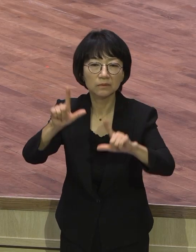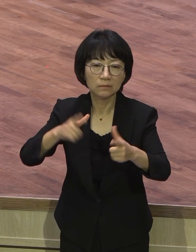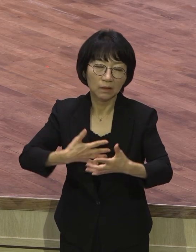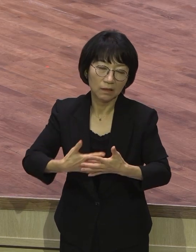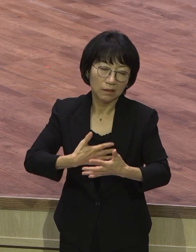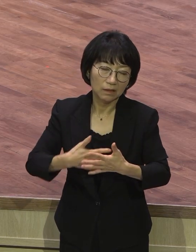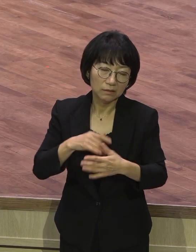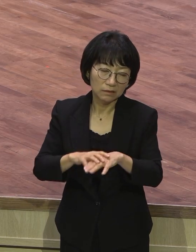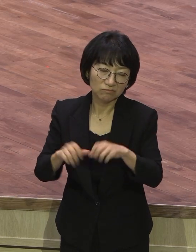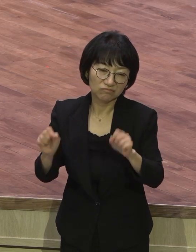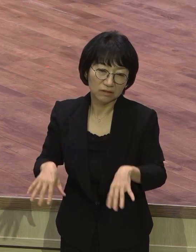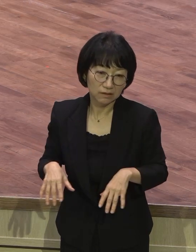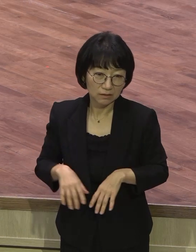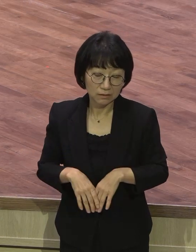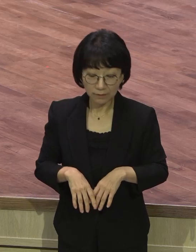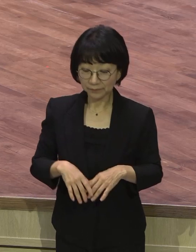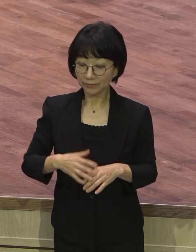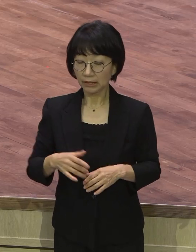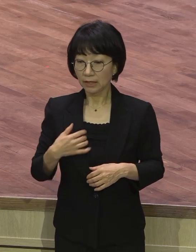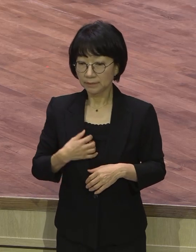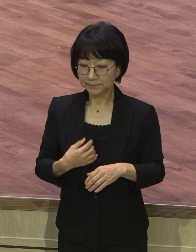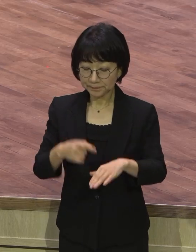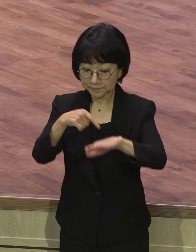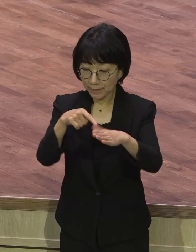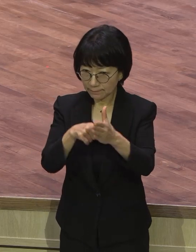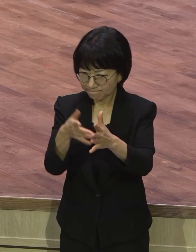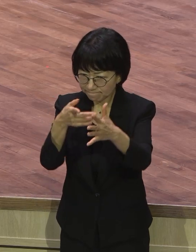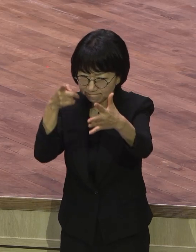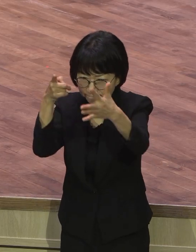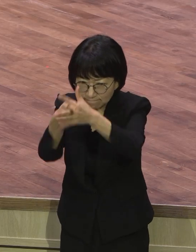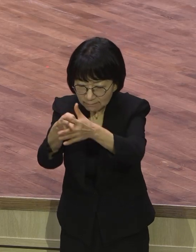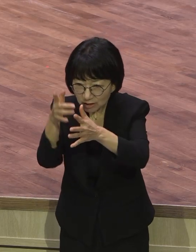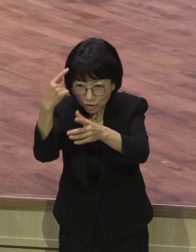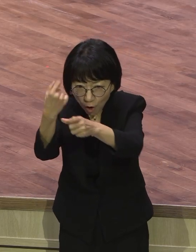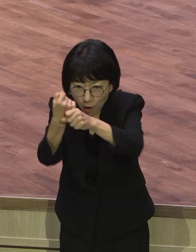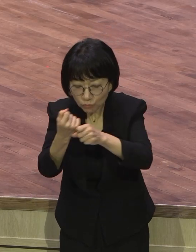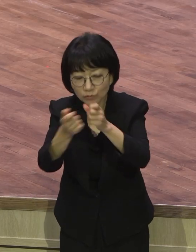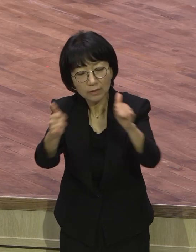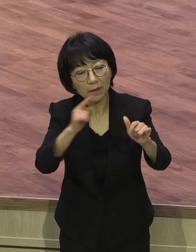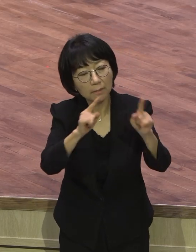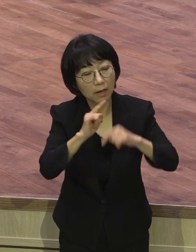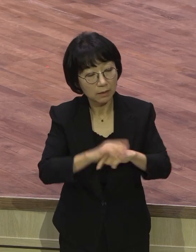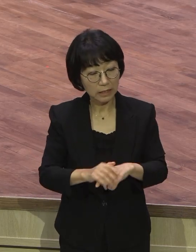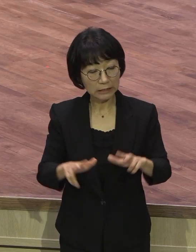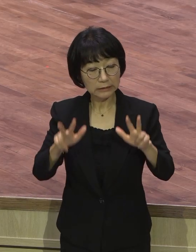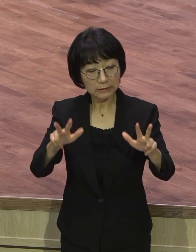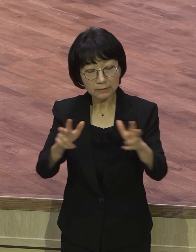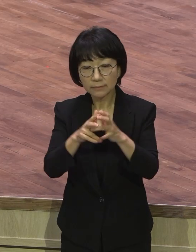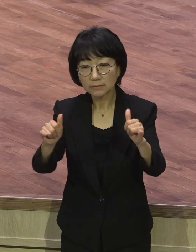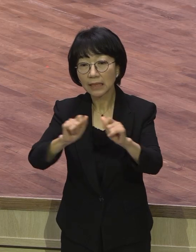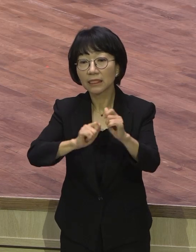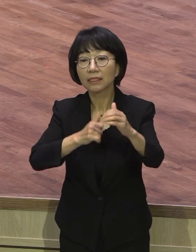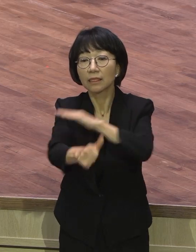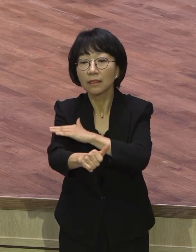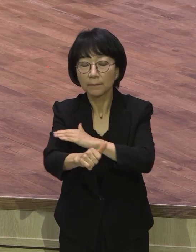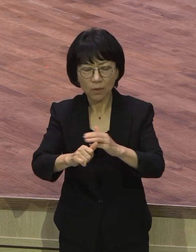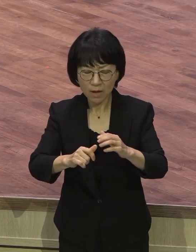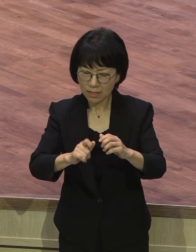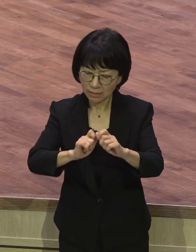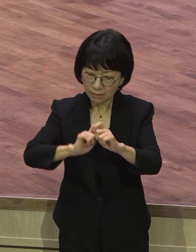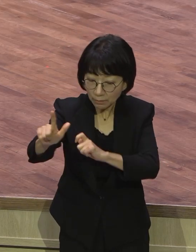한 심리학자는 현대인의 가장 크고 무승한 병이 뭐냐. 불안과 공허다